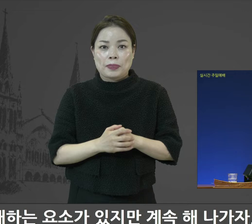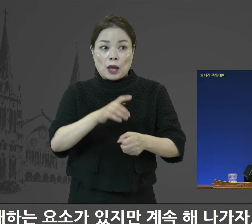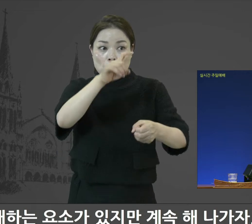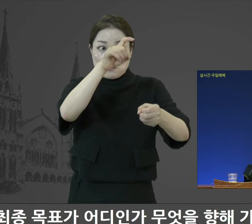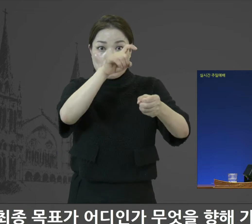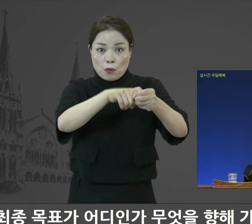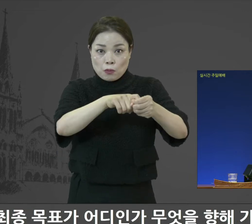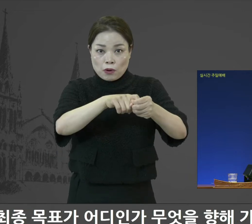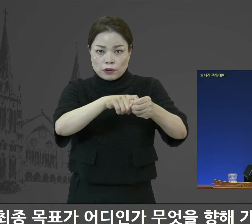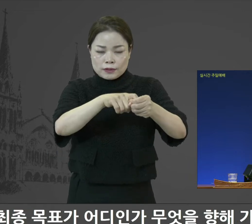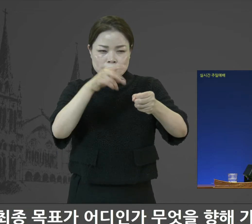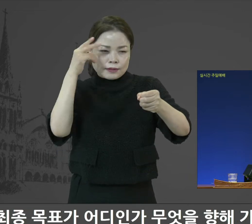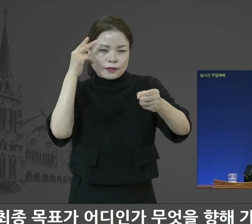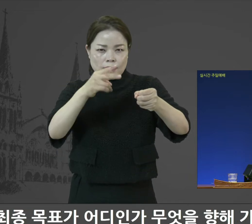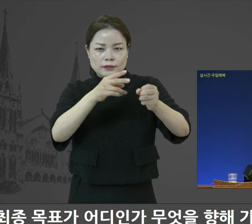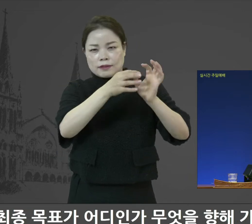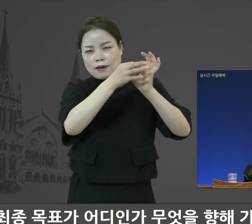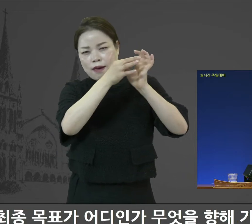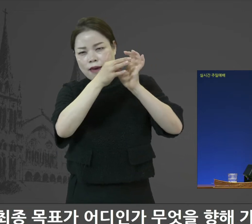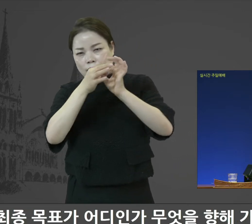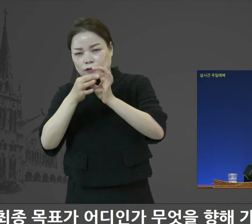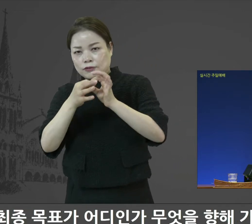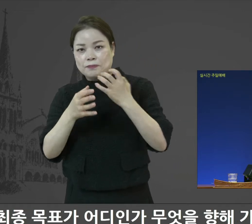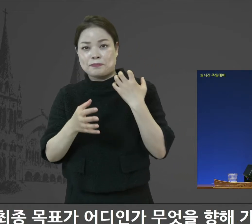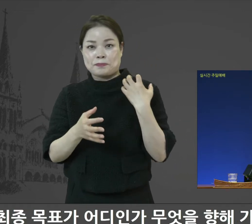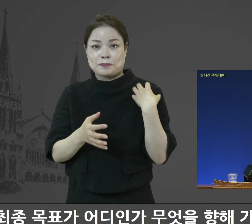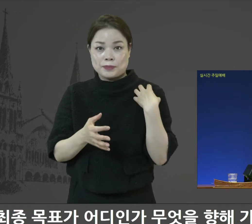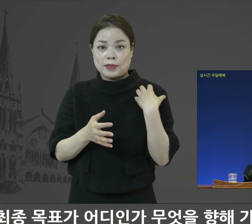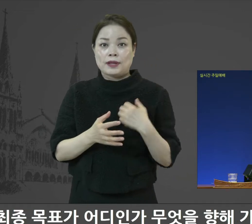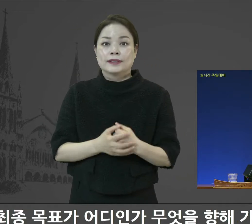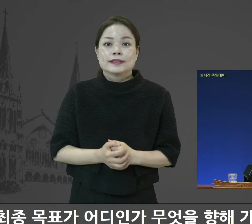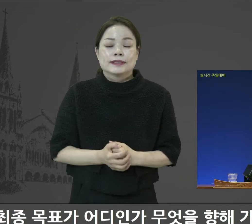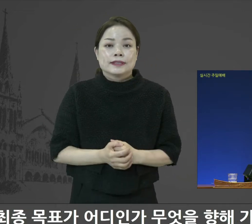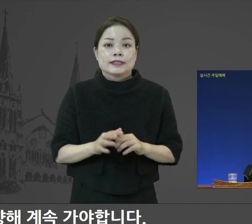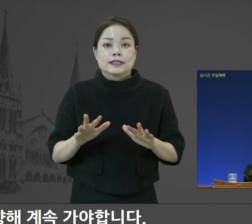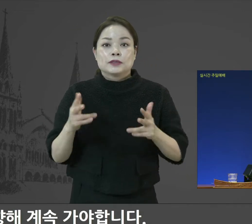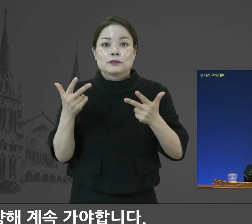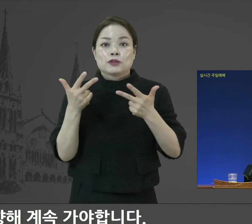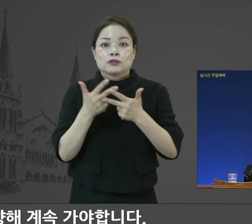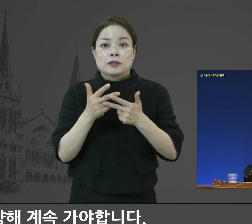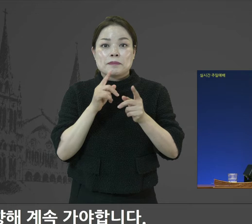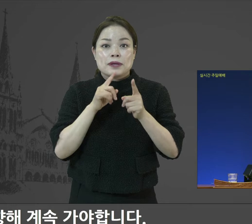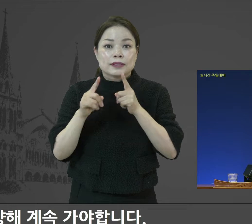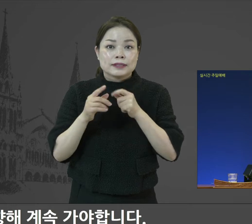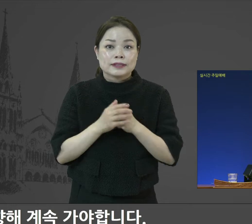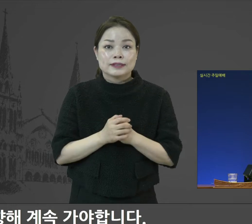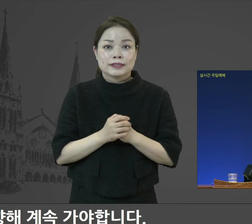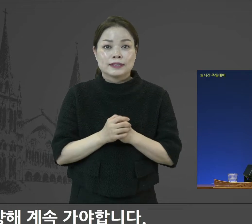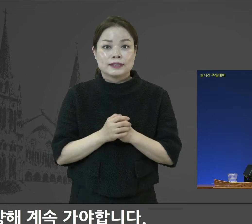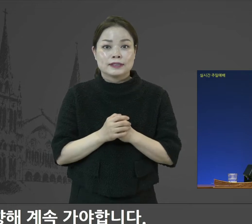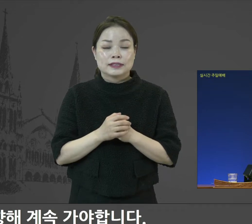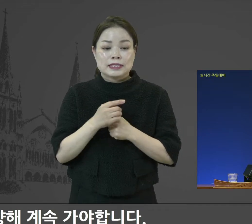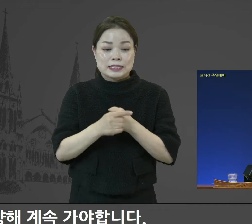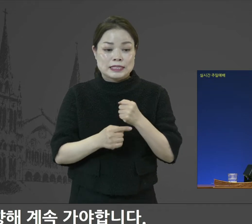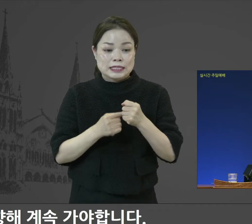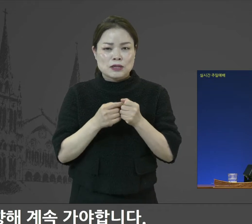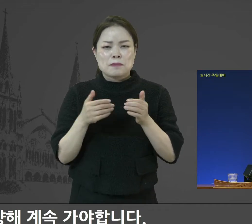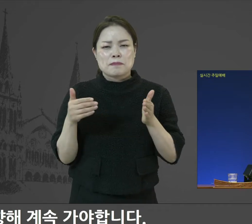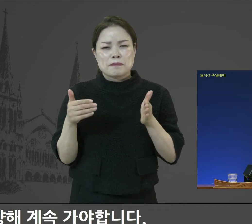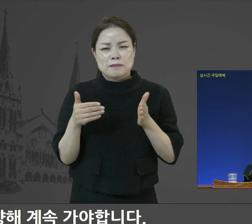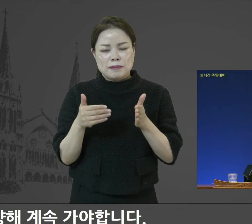향해서 계속 가야 하는 것입니다. 이번 주 말씀은 한 해를